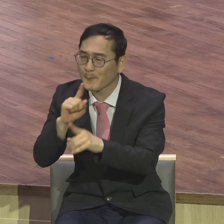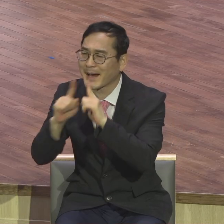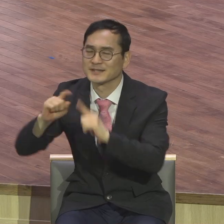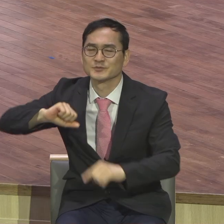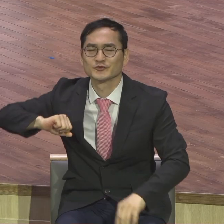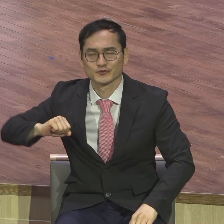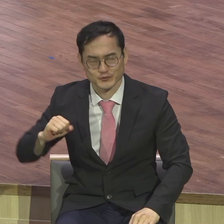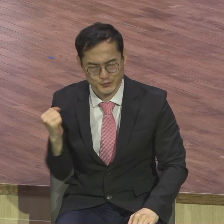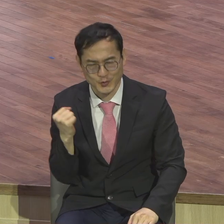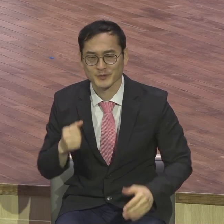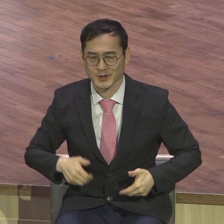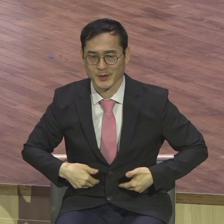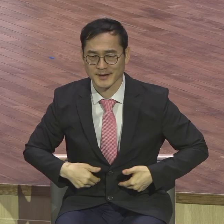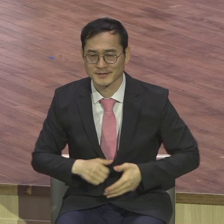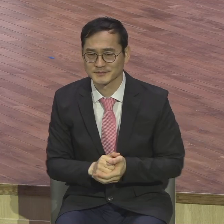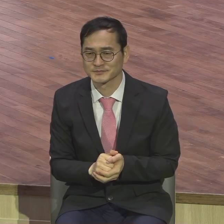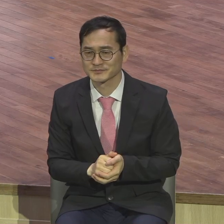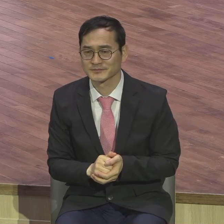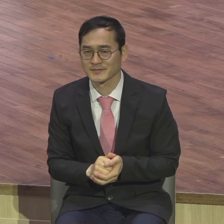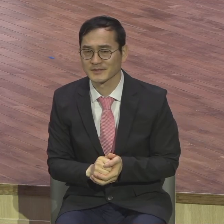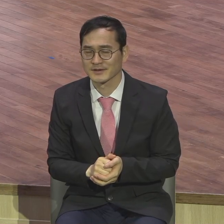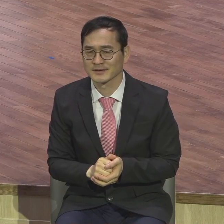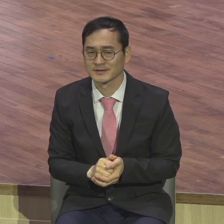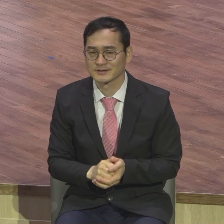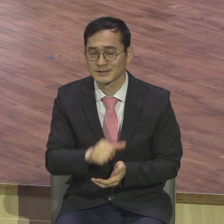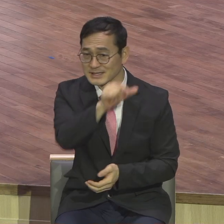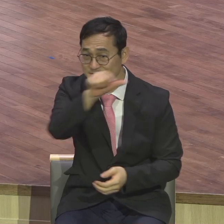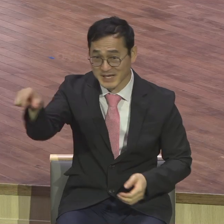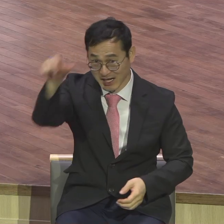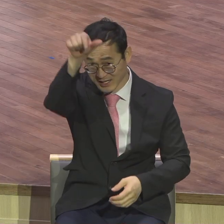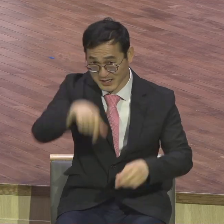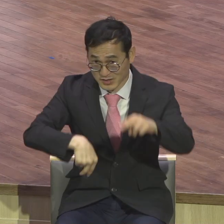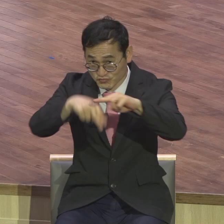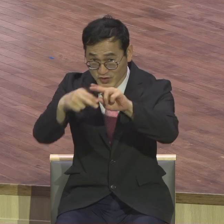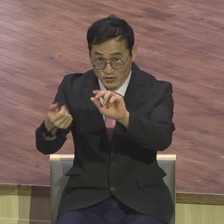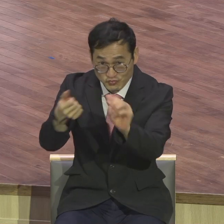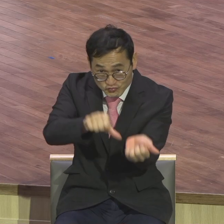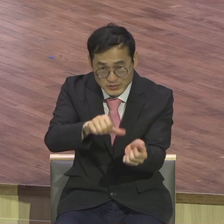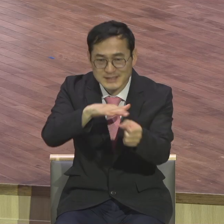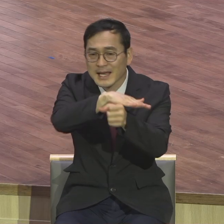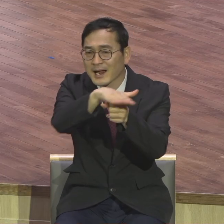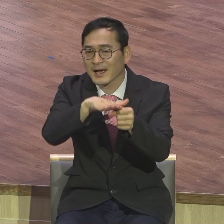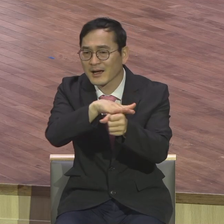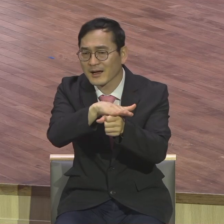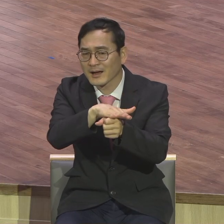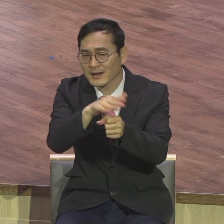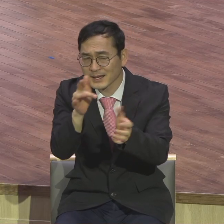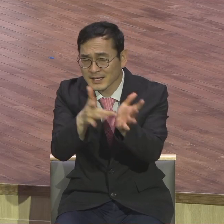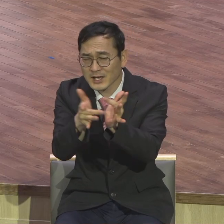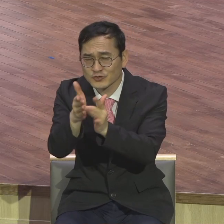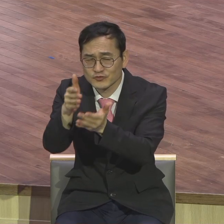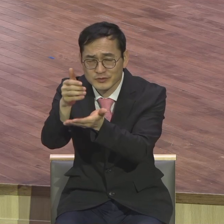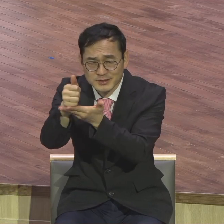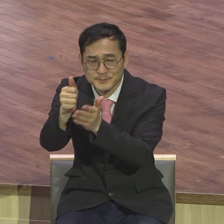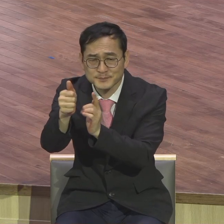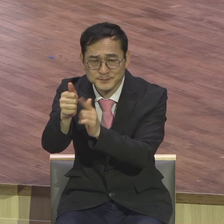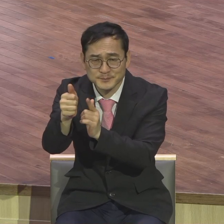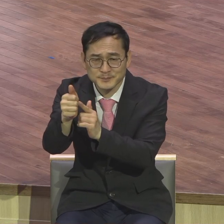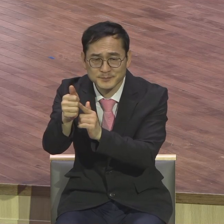않으시고 십자가에 죽기까지 내어주신 그 하나님의 놀라운 이 사랑과 은혜에 예수 그리스도의